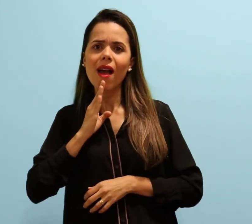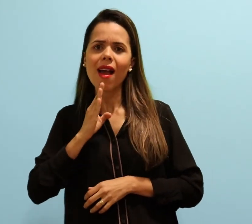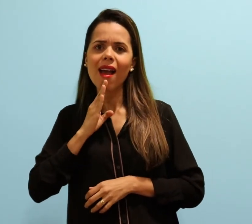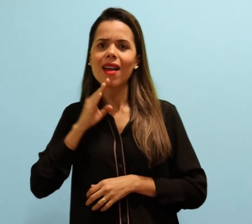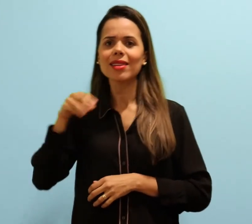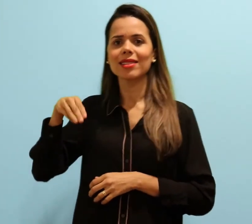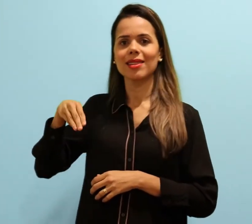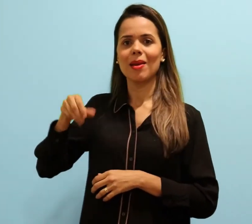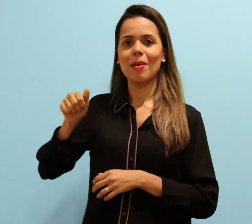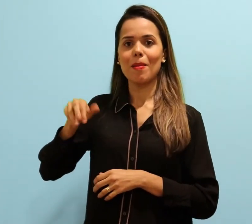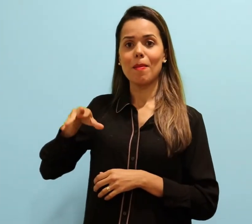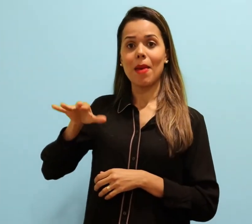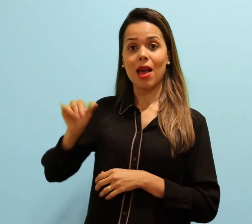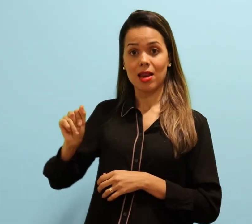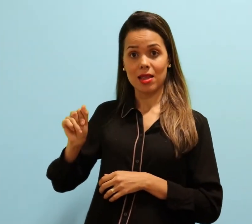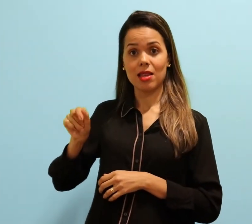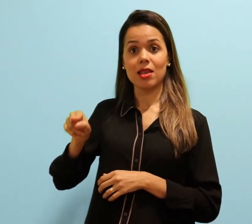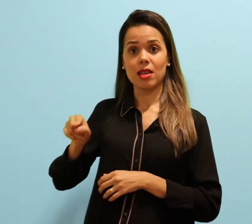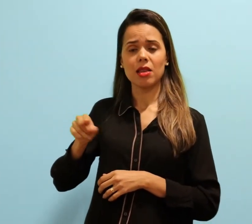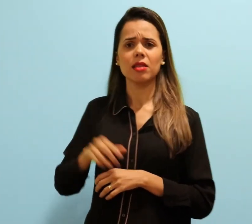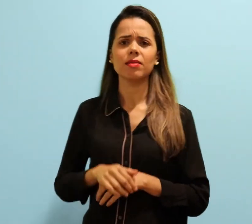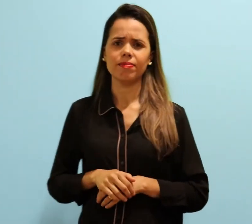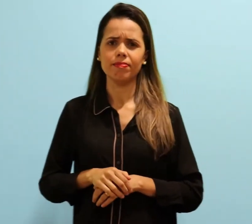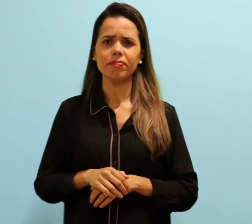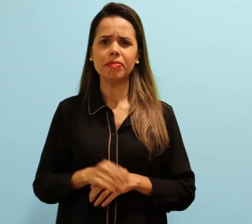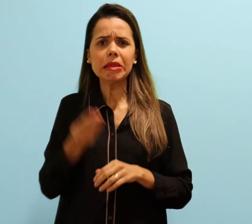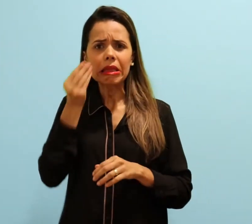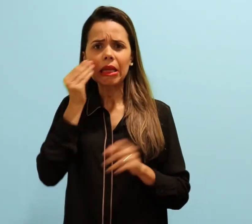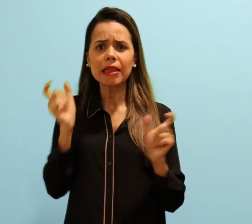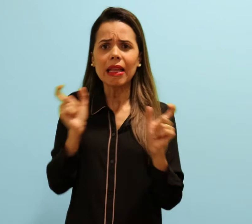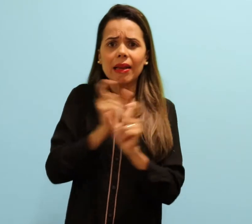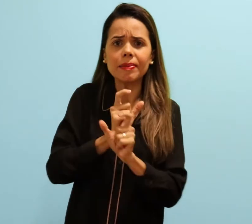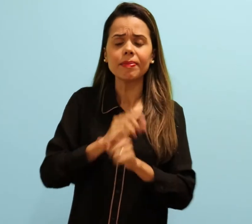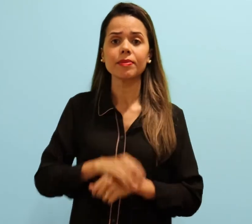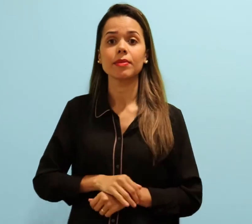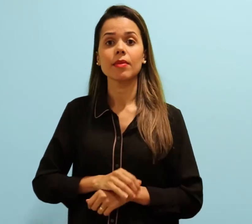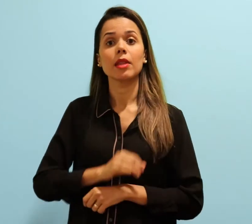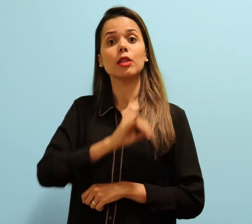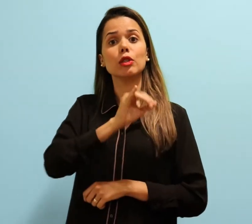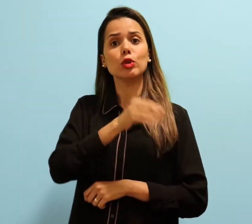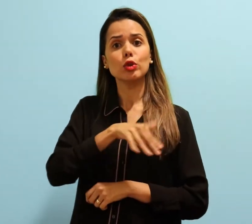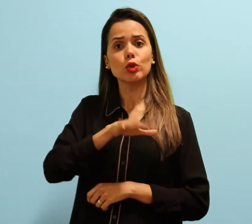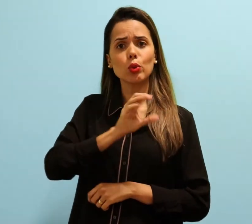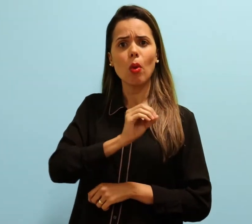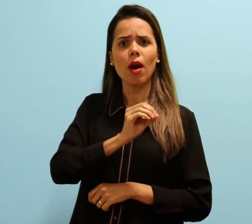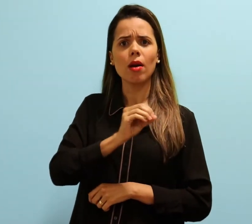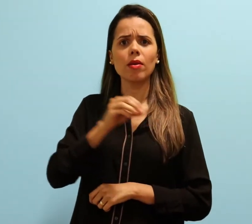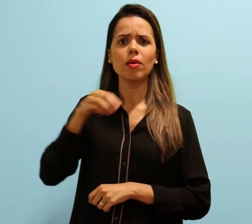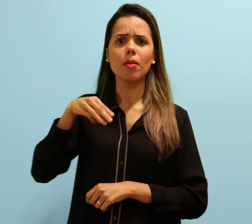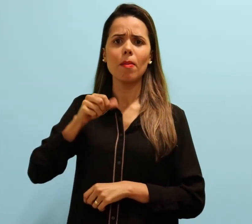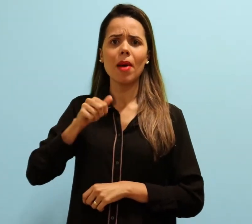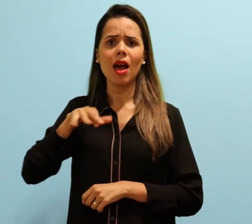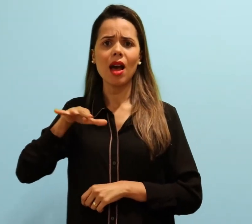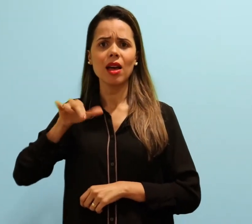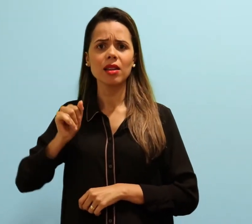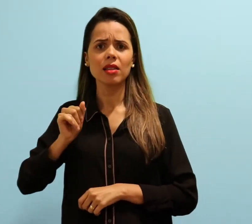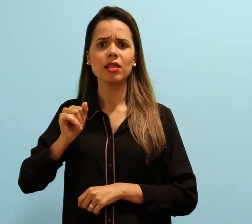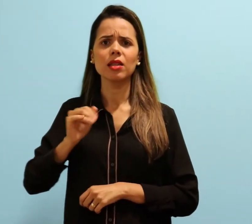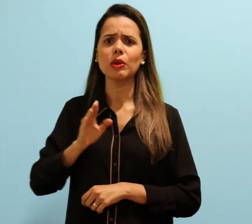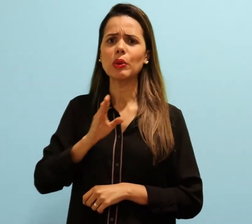conhece ou conheceu Maria, se eu fizer João, Maria conhece,